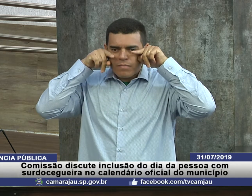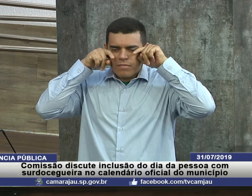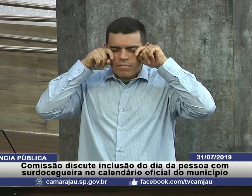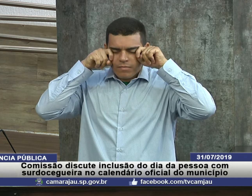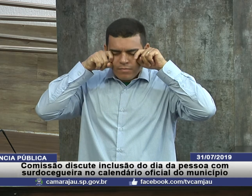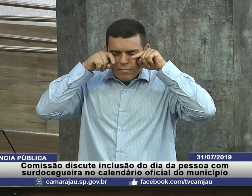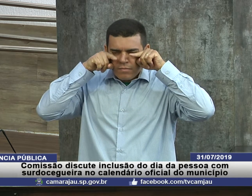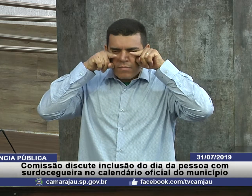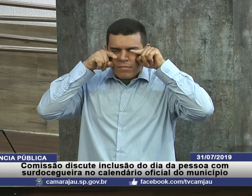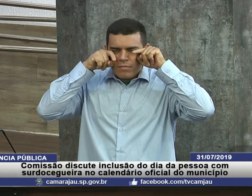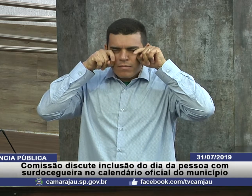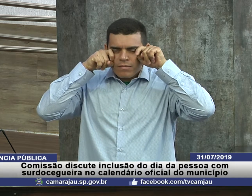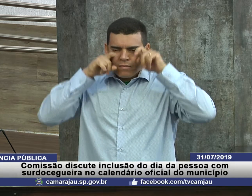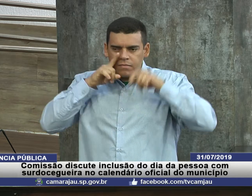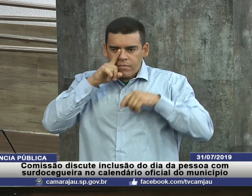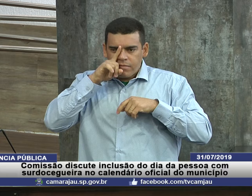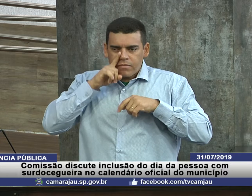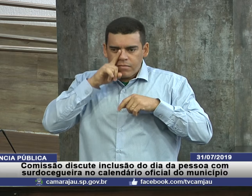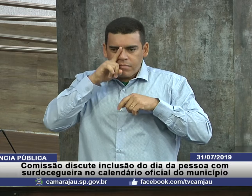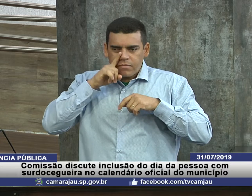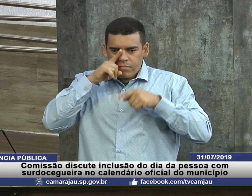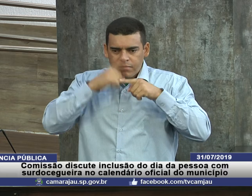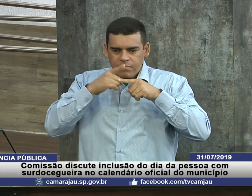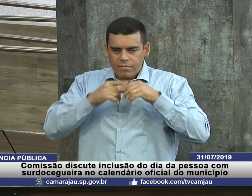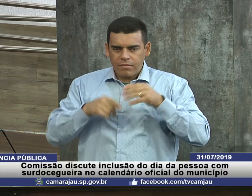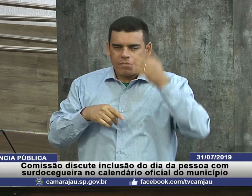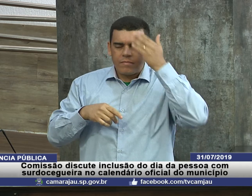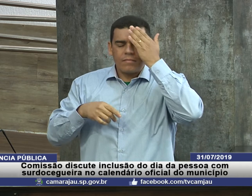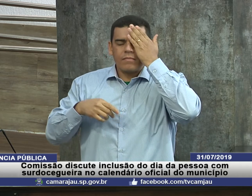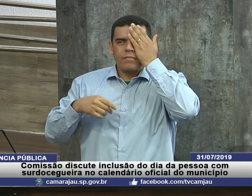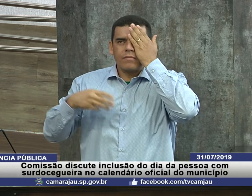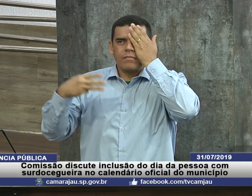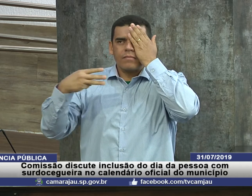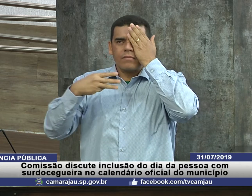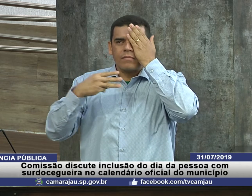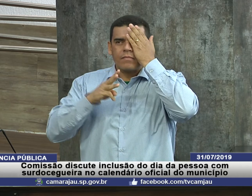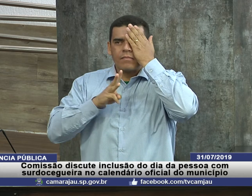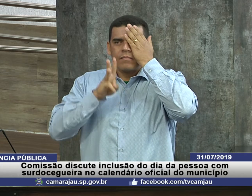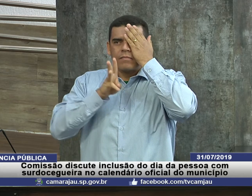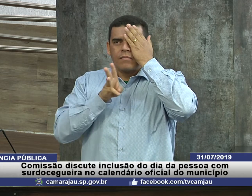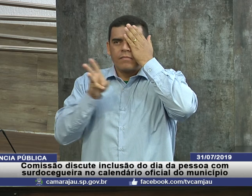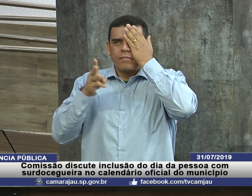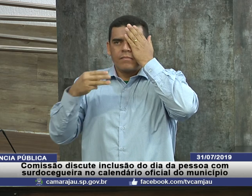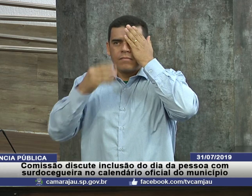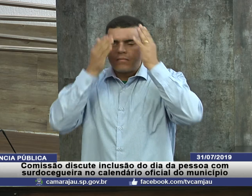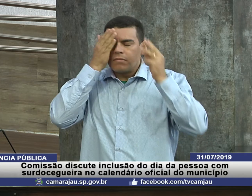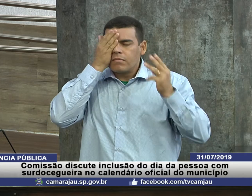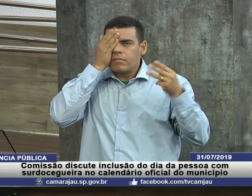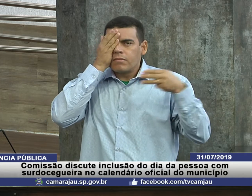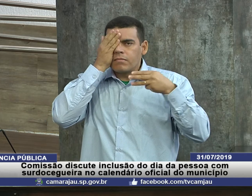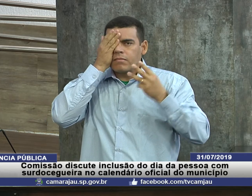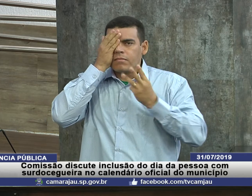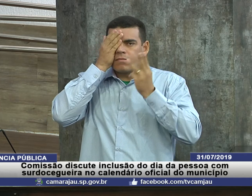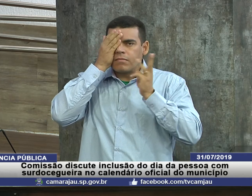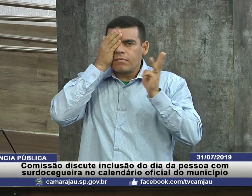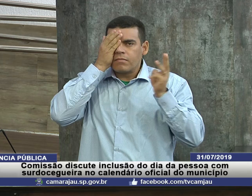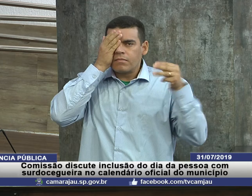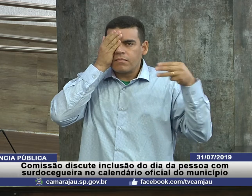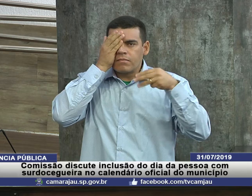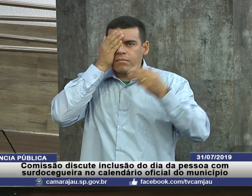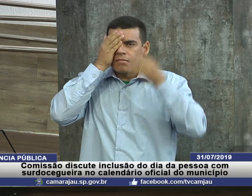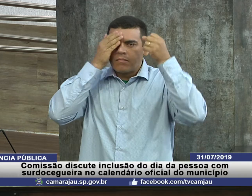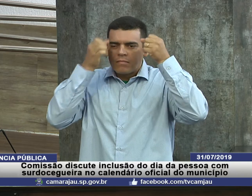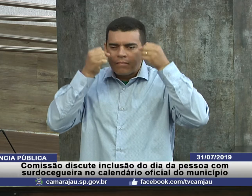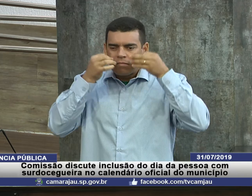triste, porque eu queria entender o que estava acontecendo. Na época eu não ouvia nada, mas eu já sentia